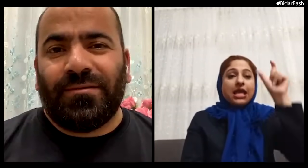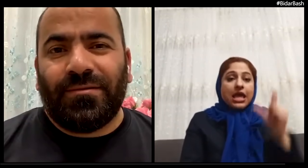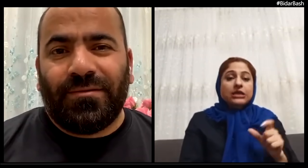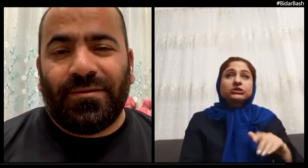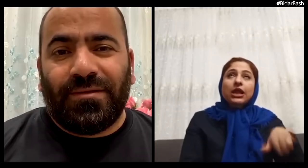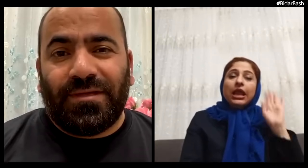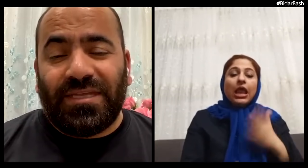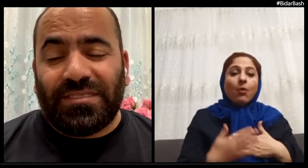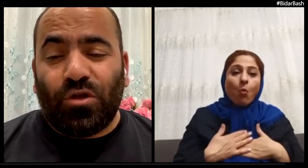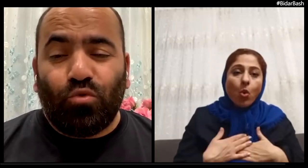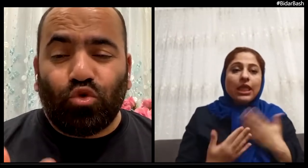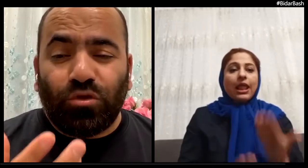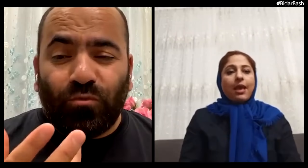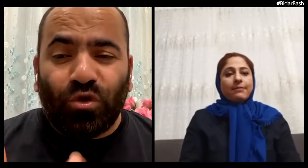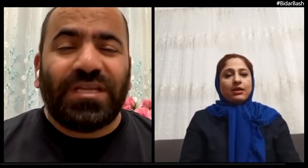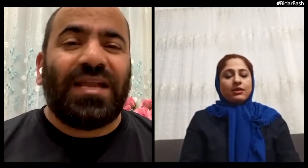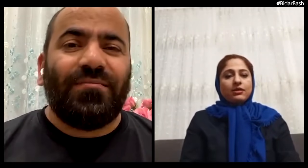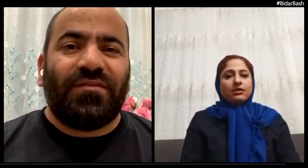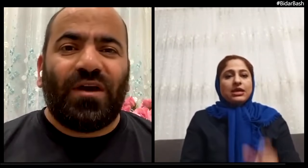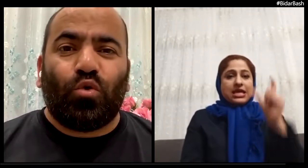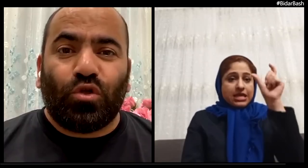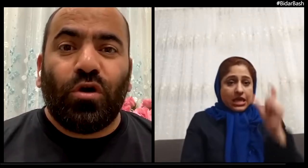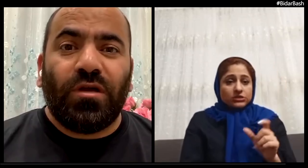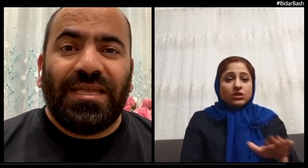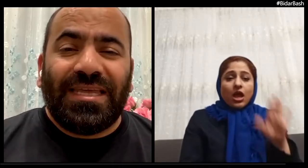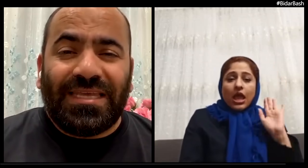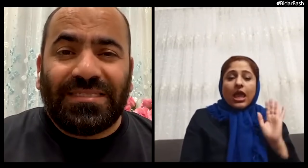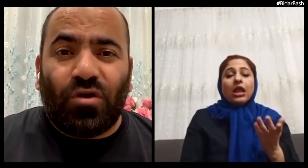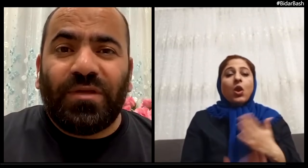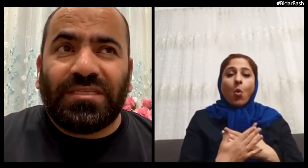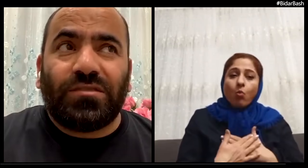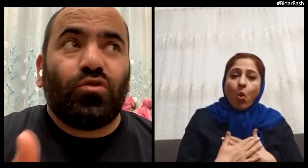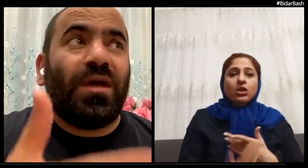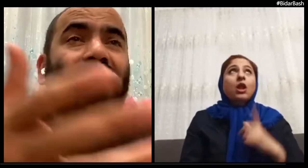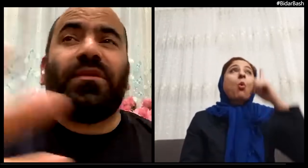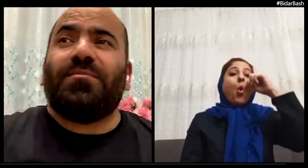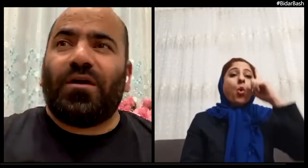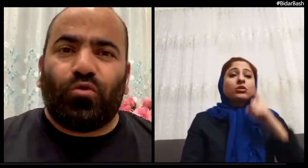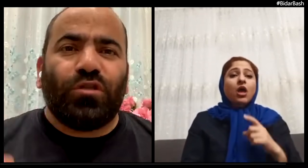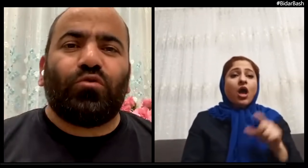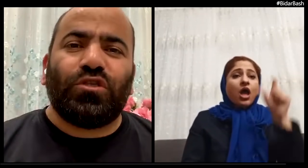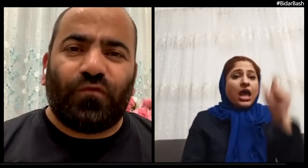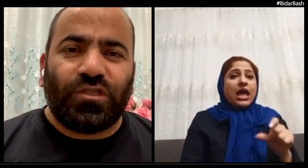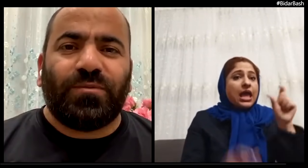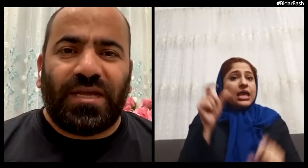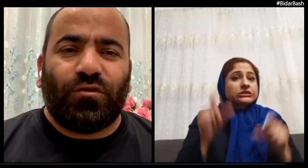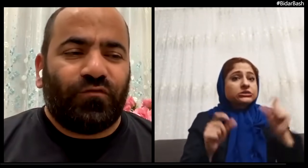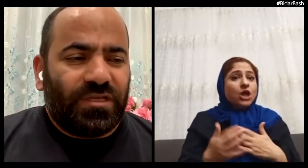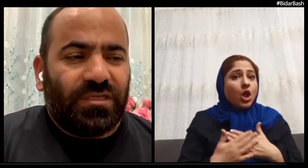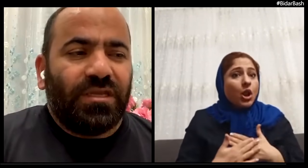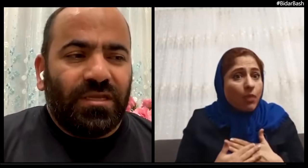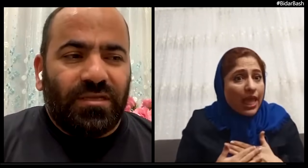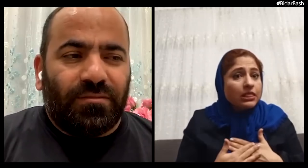محترمه، انسان موجود محترمیه و خدا احترام انسان رو به همه مخلوقات خودش واجب